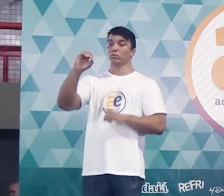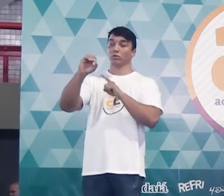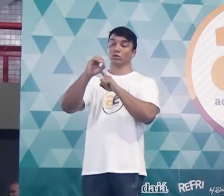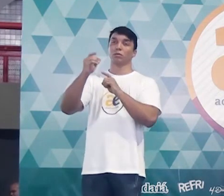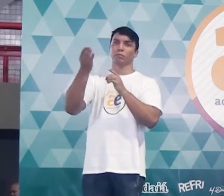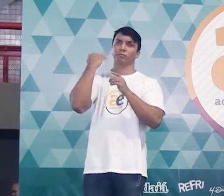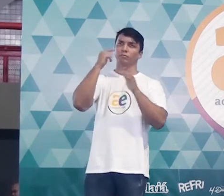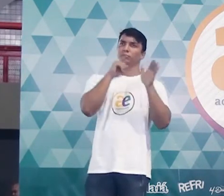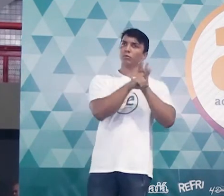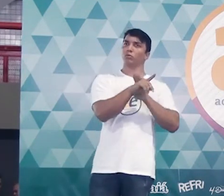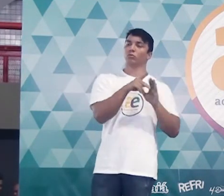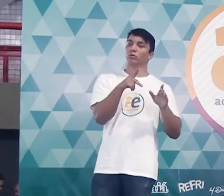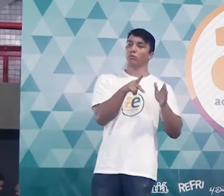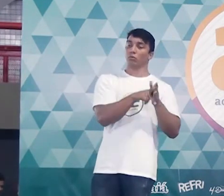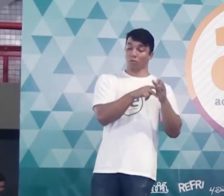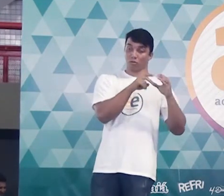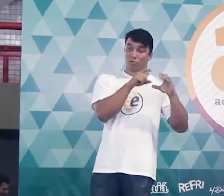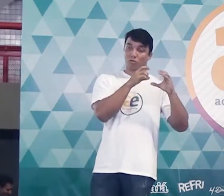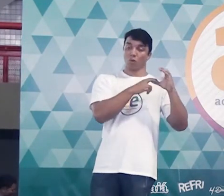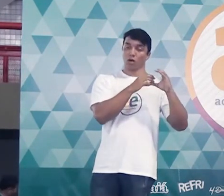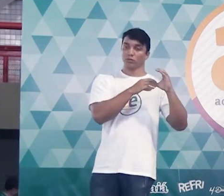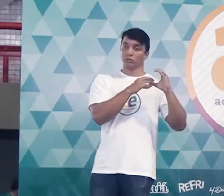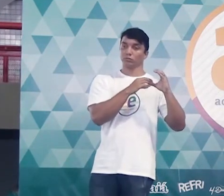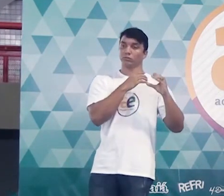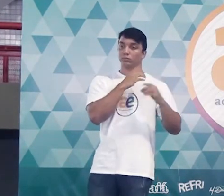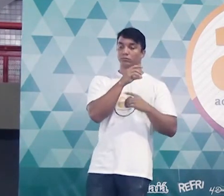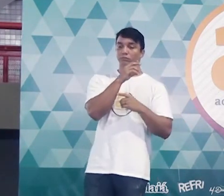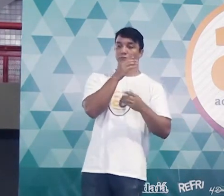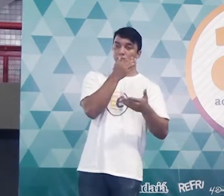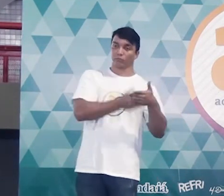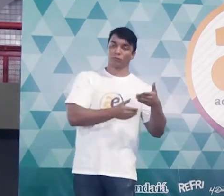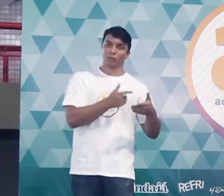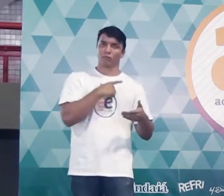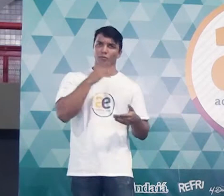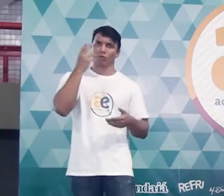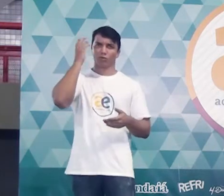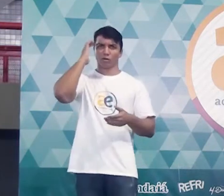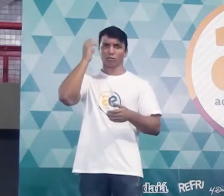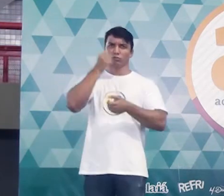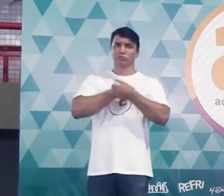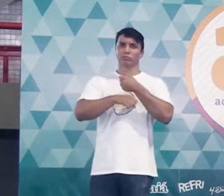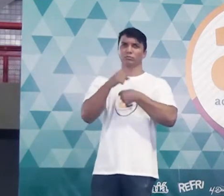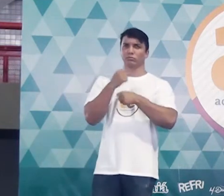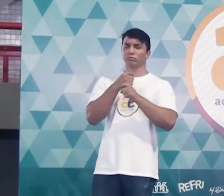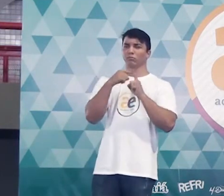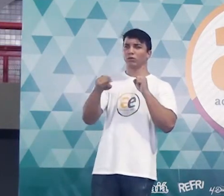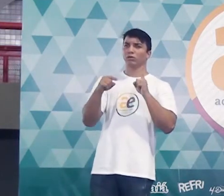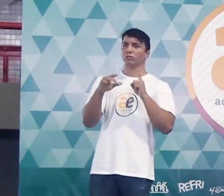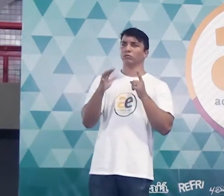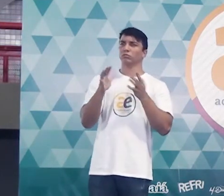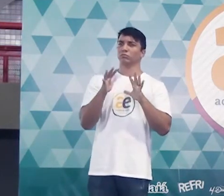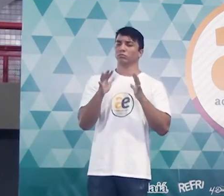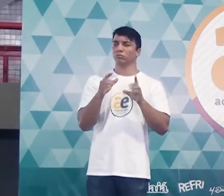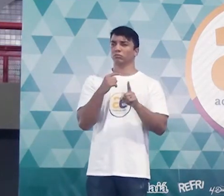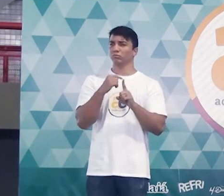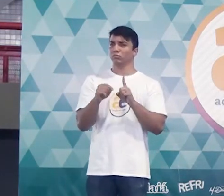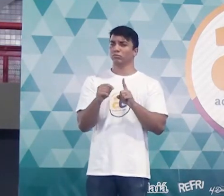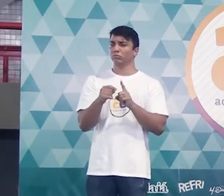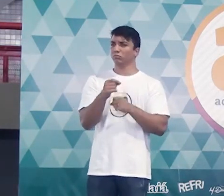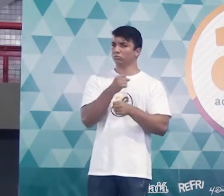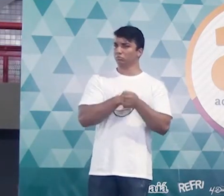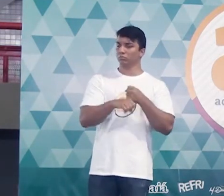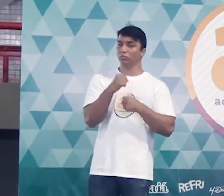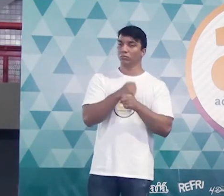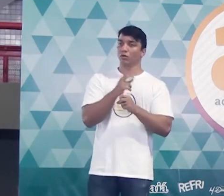US. No meio do ano, geralmente foi no meio do ano, acho que foi no meio do ano que caiu, há algum tempo,